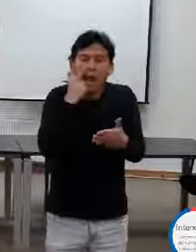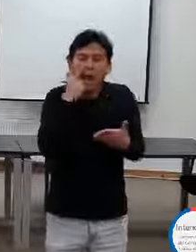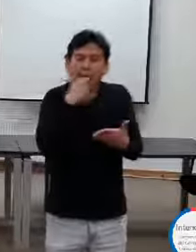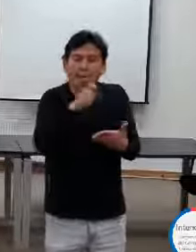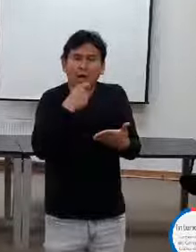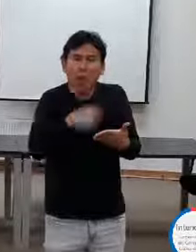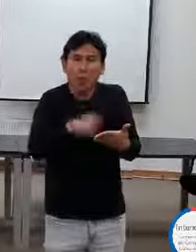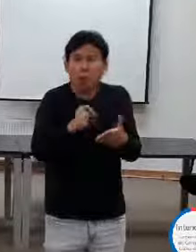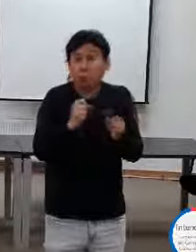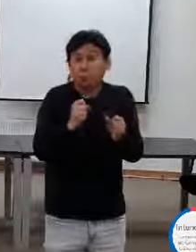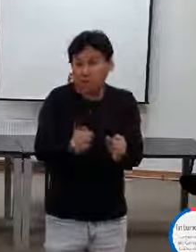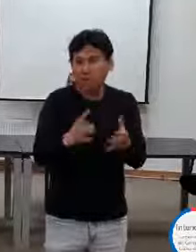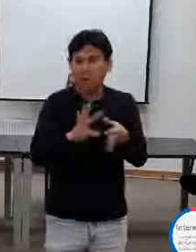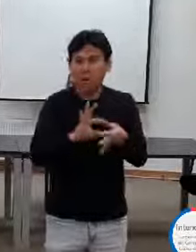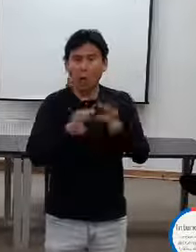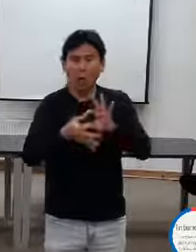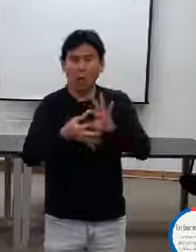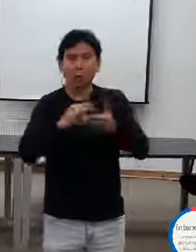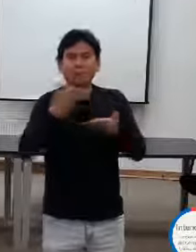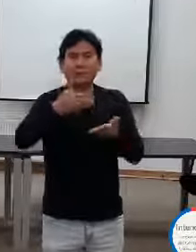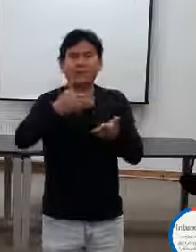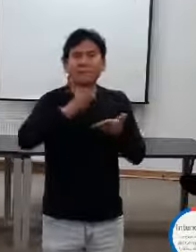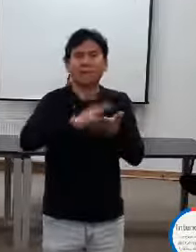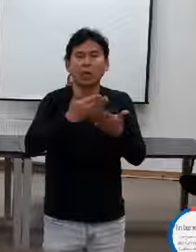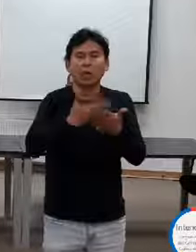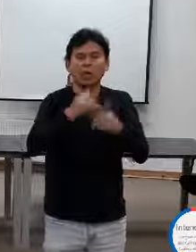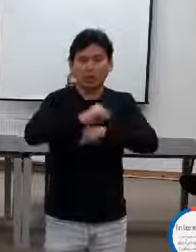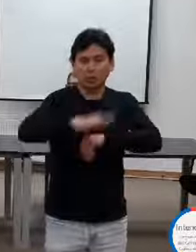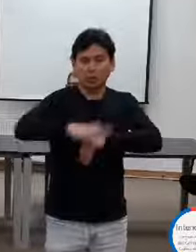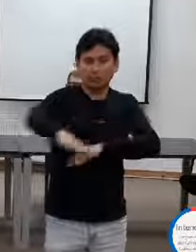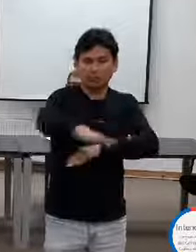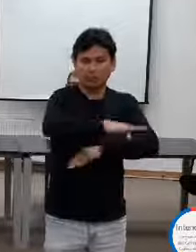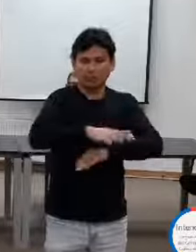la factibilidad de un cordón sanitario para toda la región.